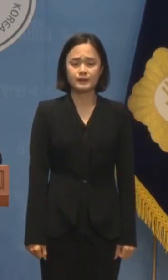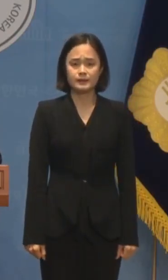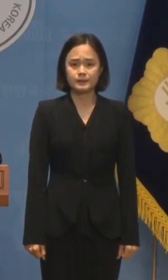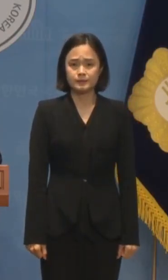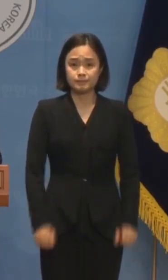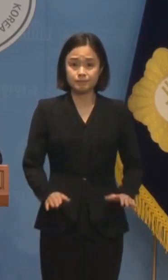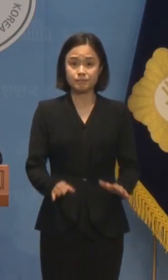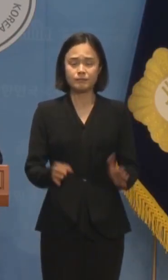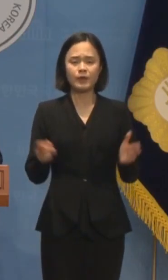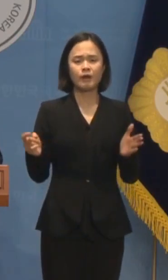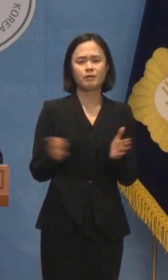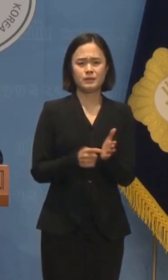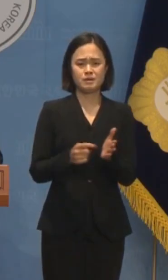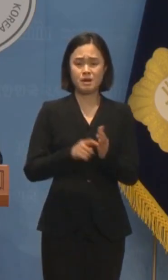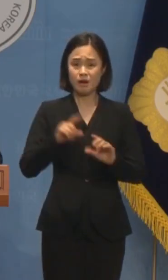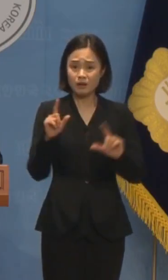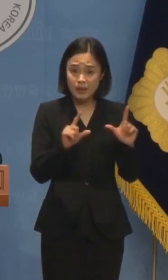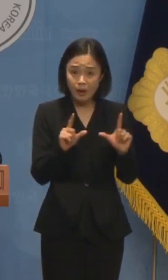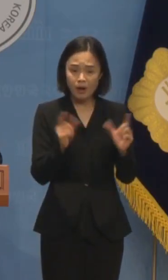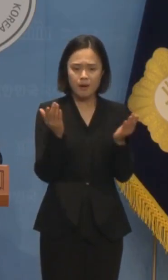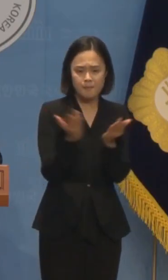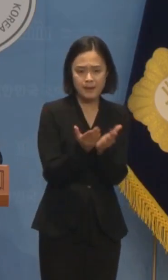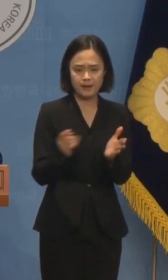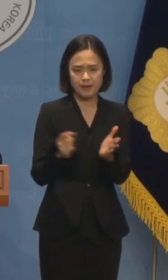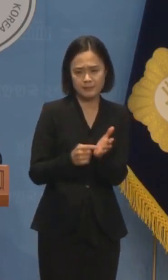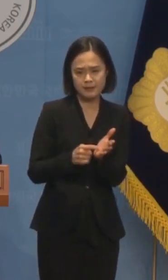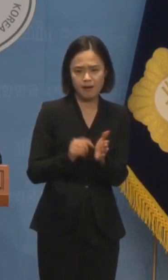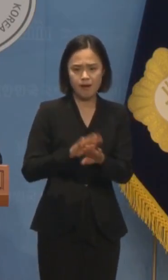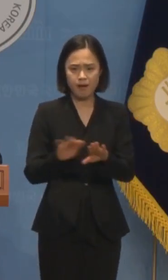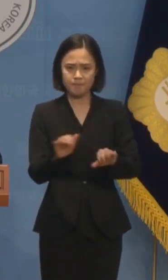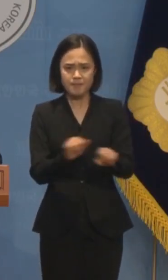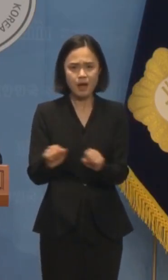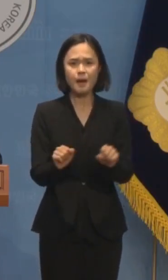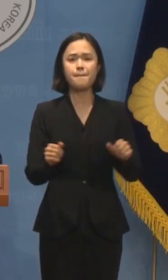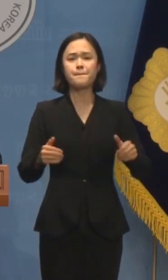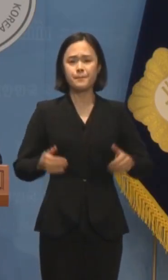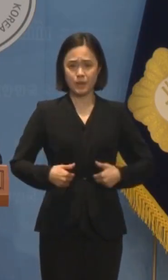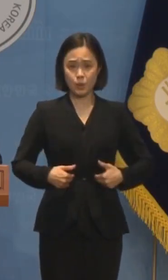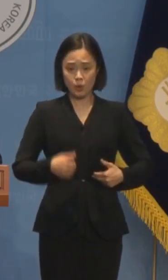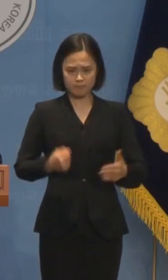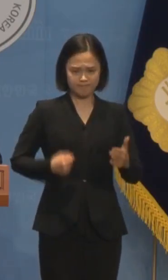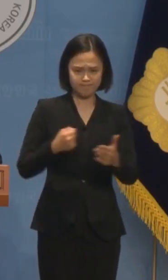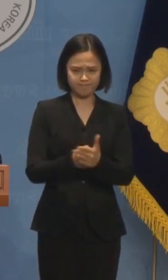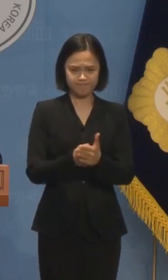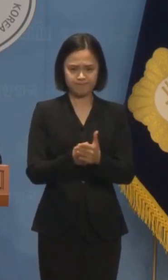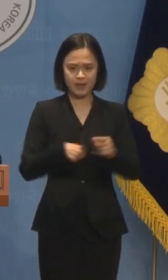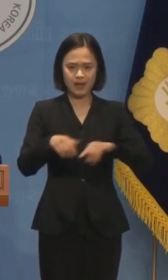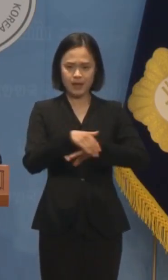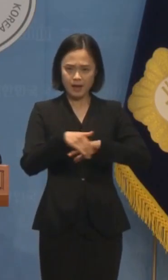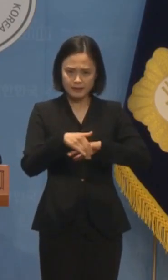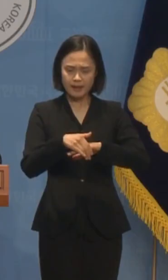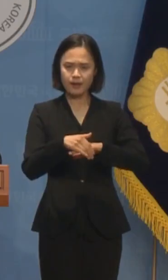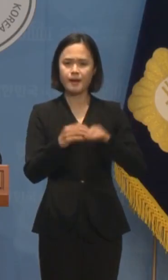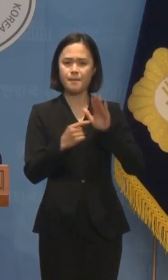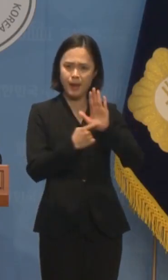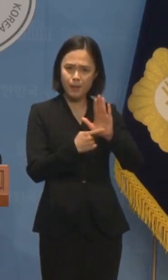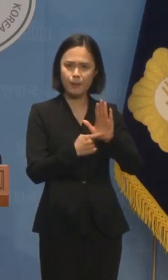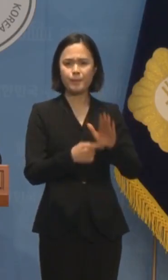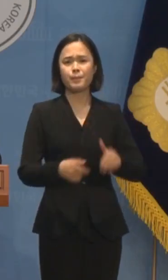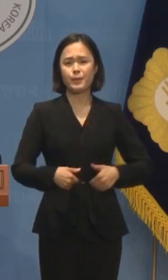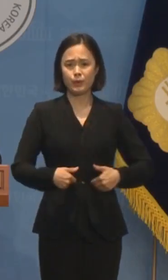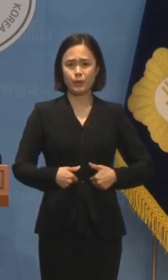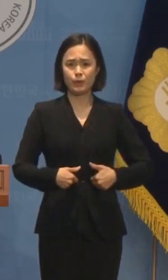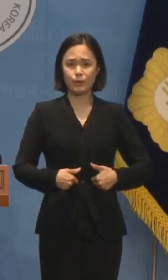비상한 시기에는 비상하고 과감한 근본적인 대책이 필요합니다.